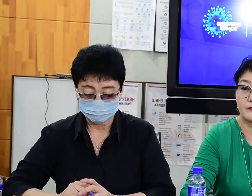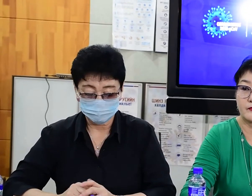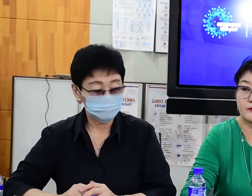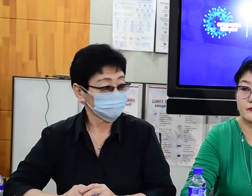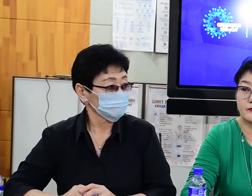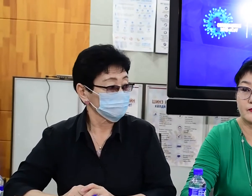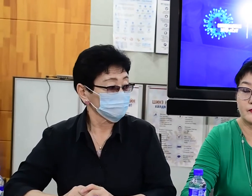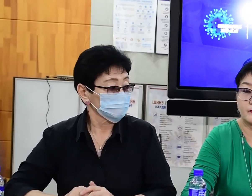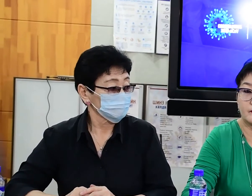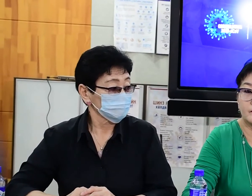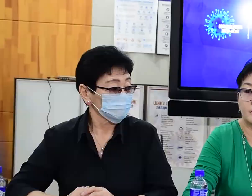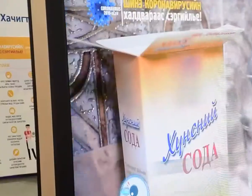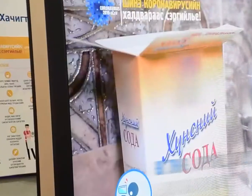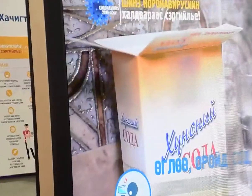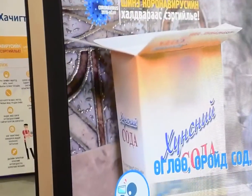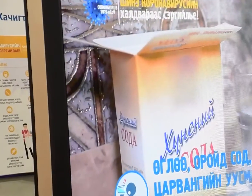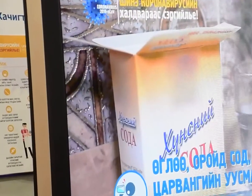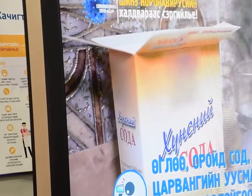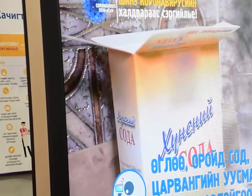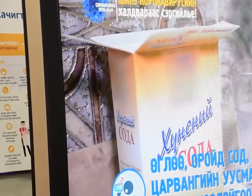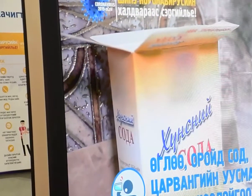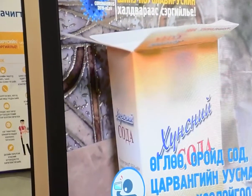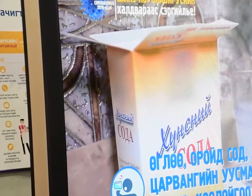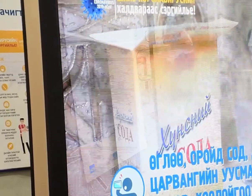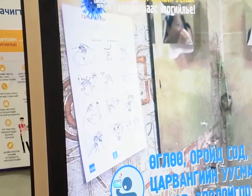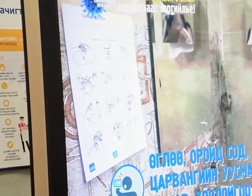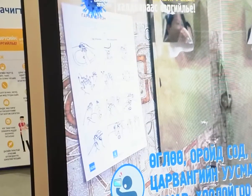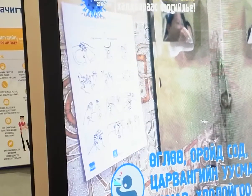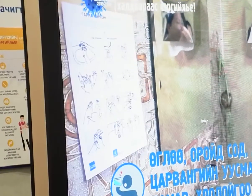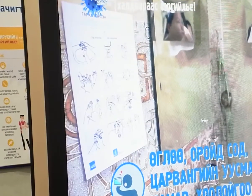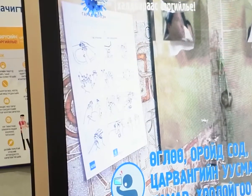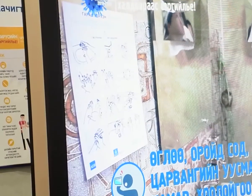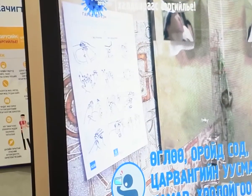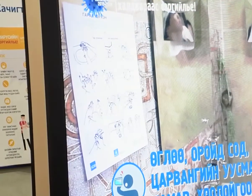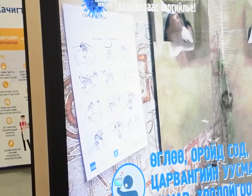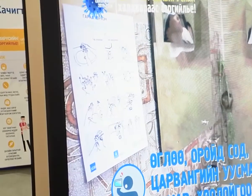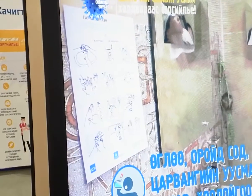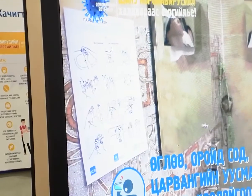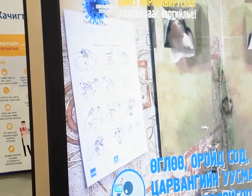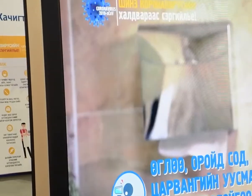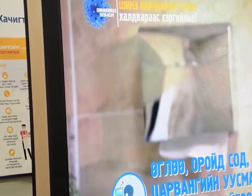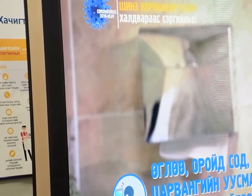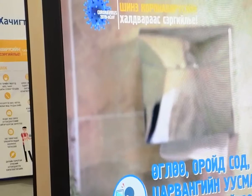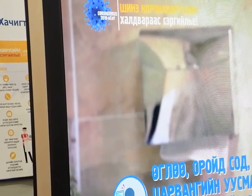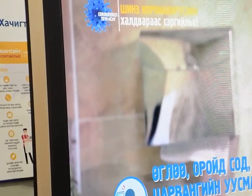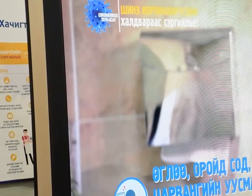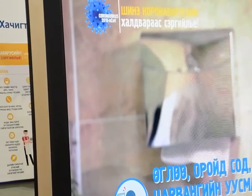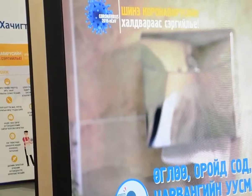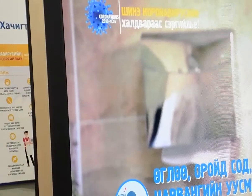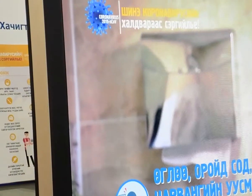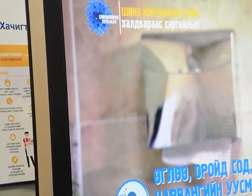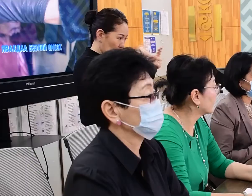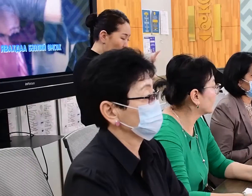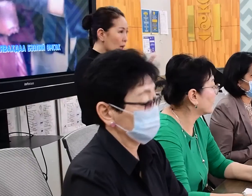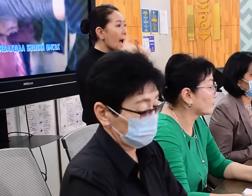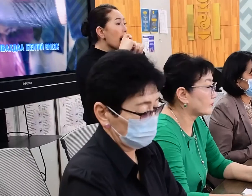хүн, цэргийн төвд ихтэй. За гэхдээ өөрийгөө тусгаарлахад энэ тусгаарлаа хянахад юу